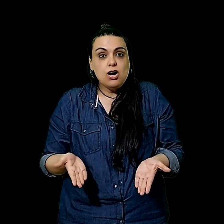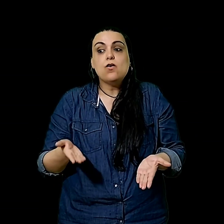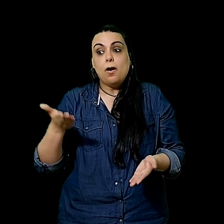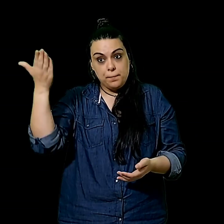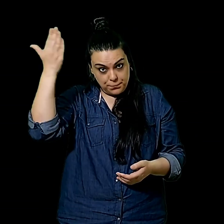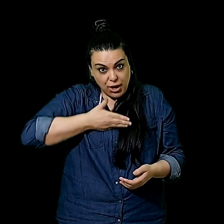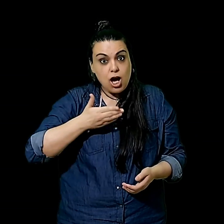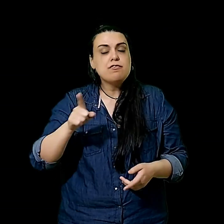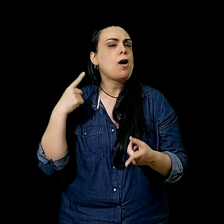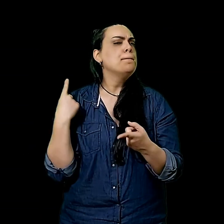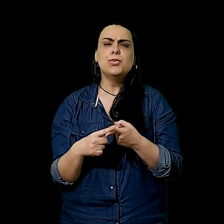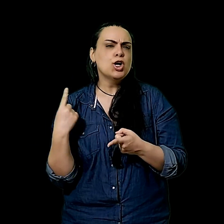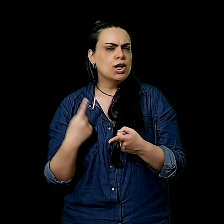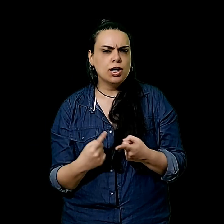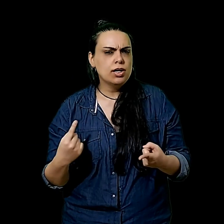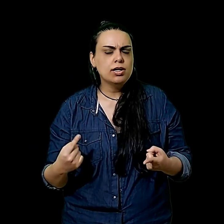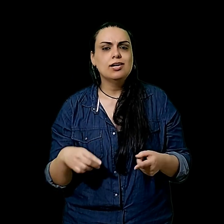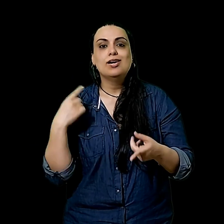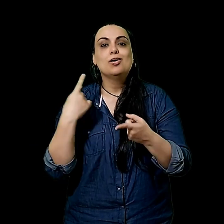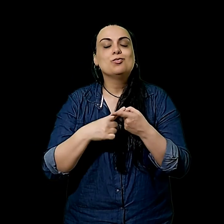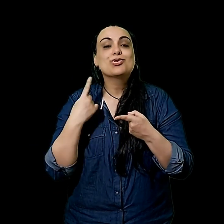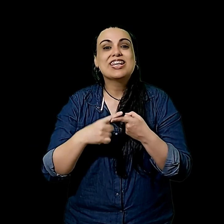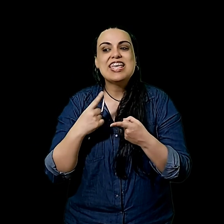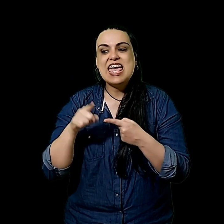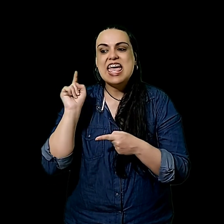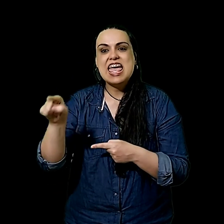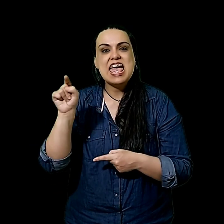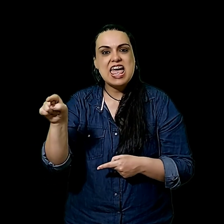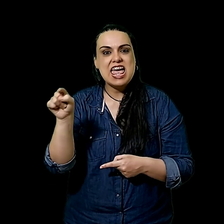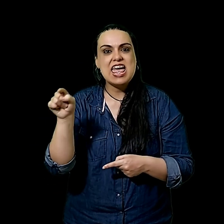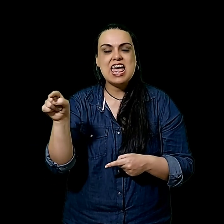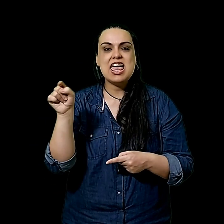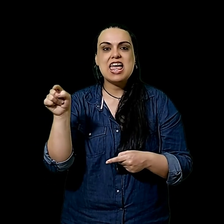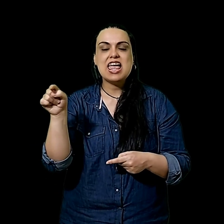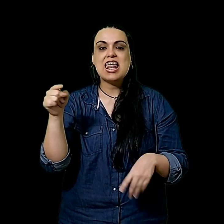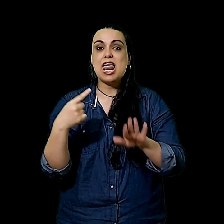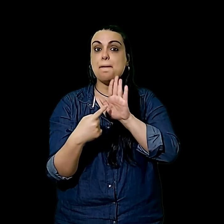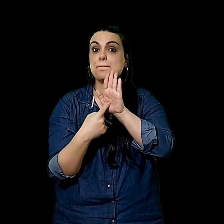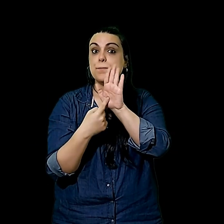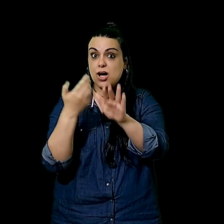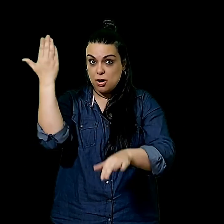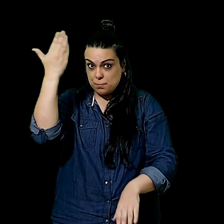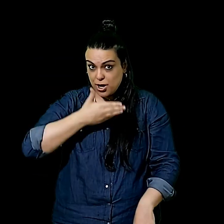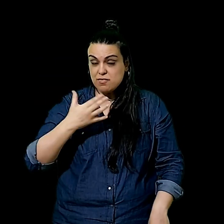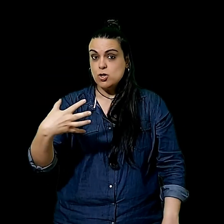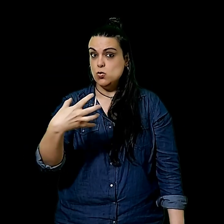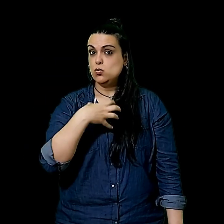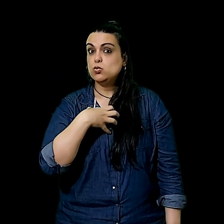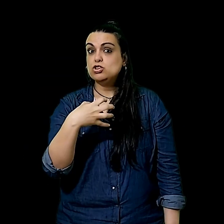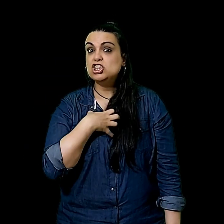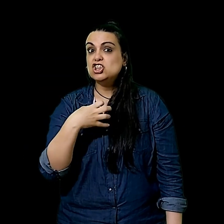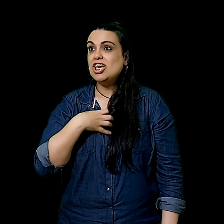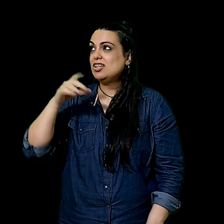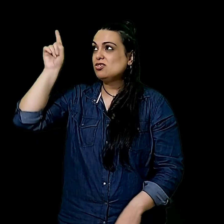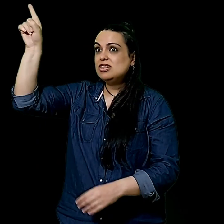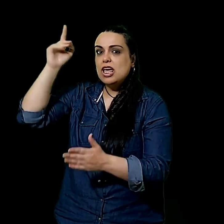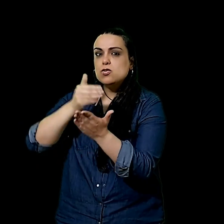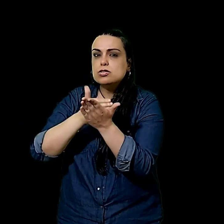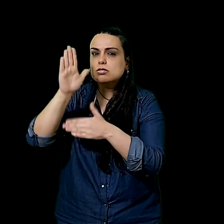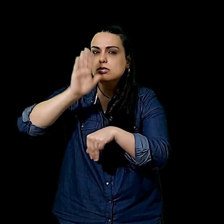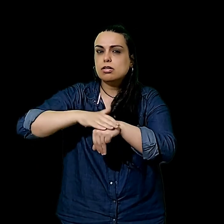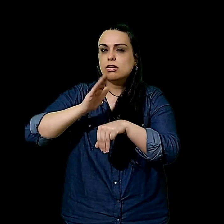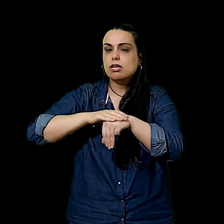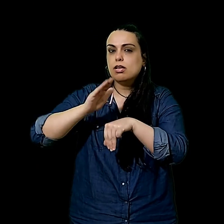tornando prova viva. Por quê? Porque é alguém que demonstra que as formas pela qual Deus começa a